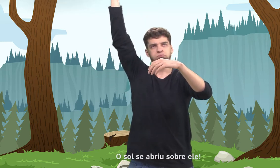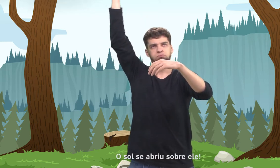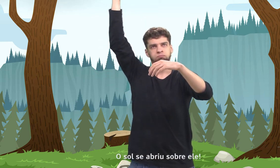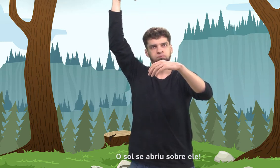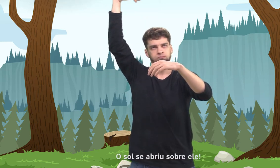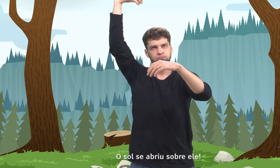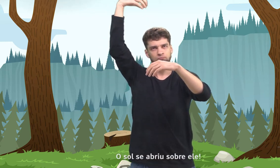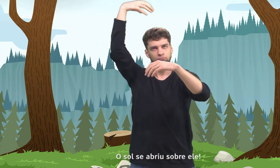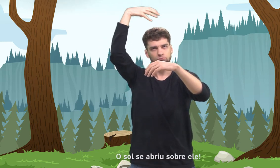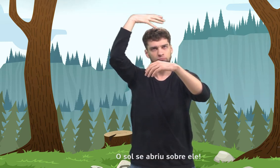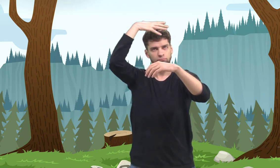sobre ele